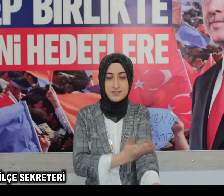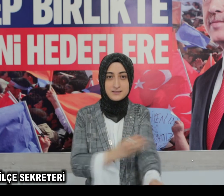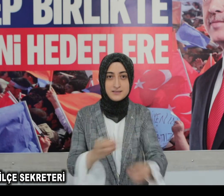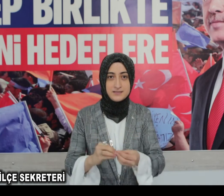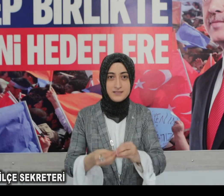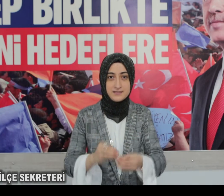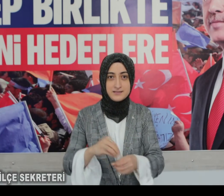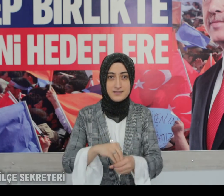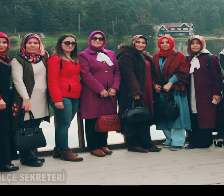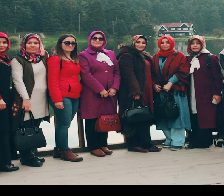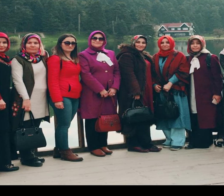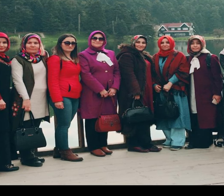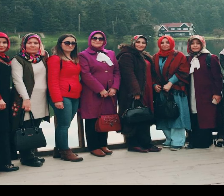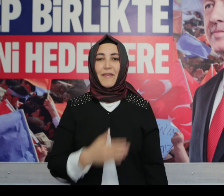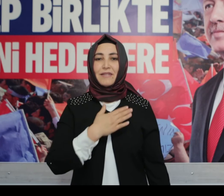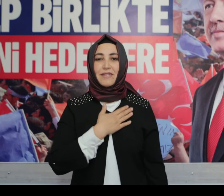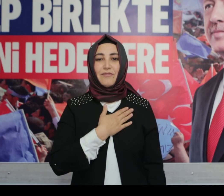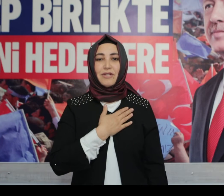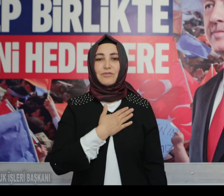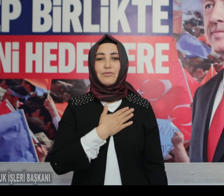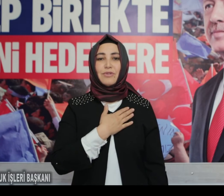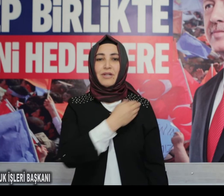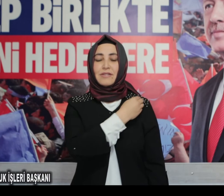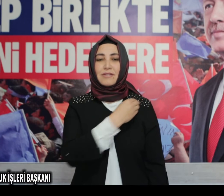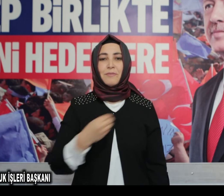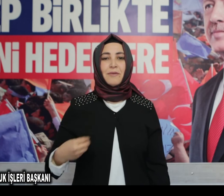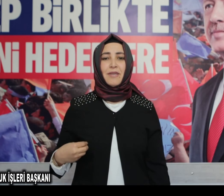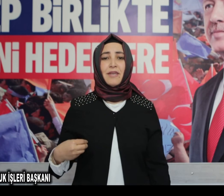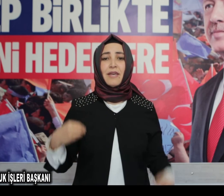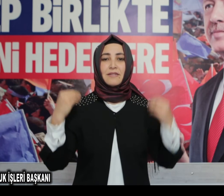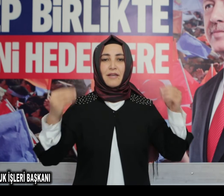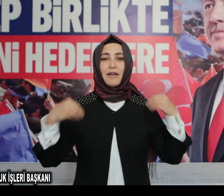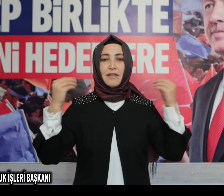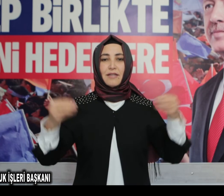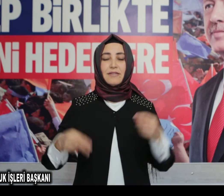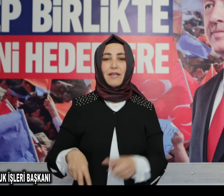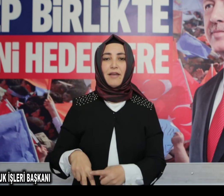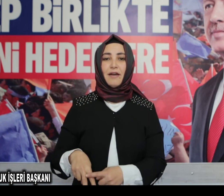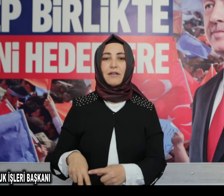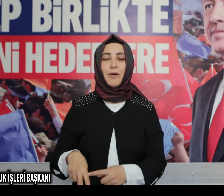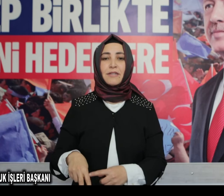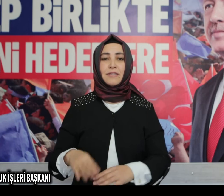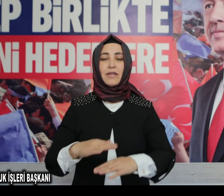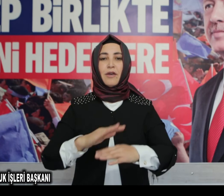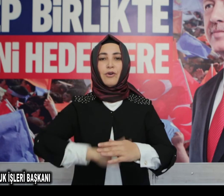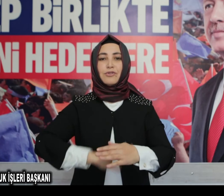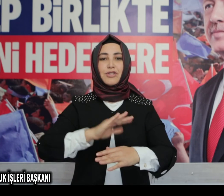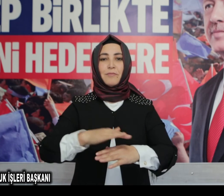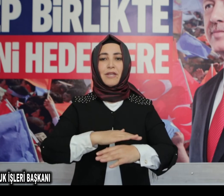derdiyle dertli. Tevazuyla samimiyet, gayret ve AK Parti. Önce